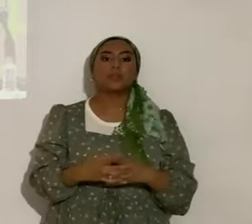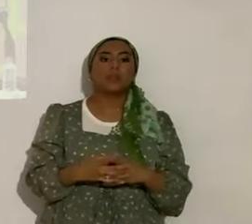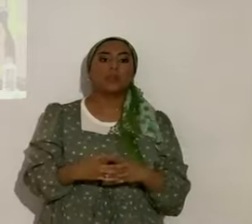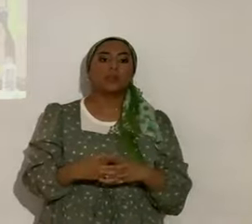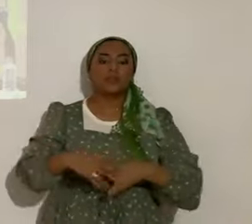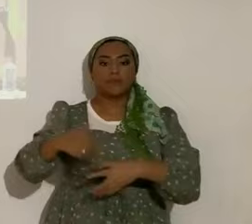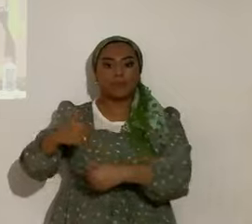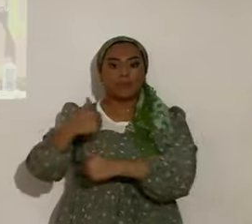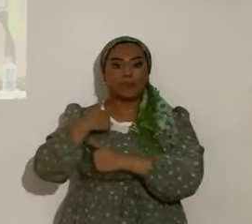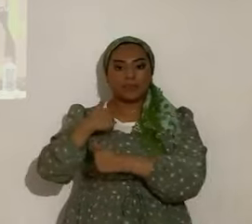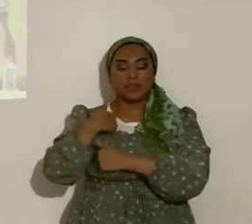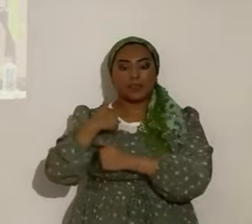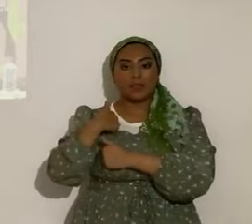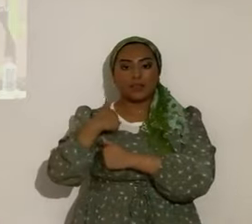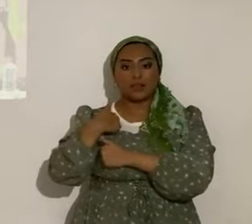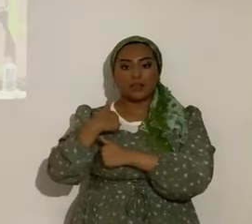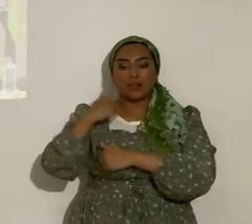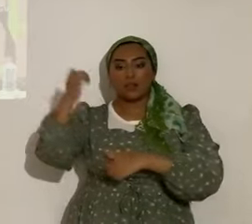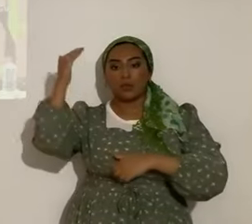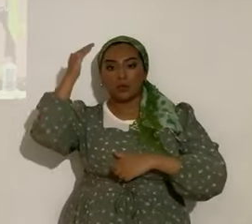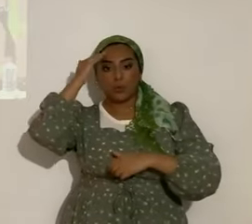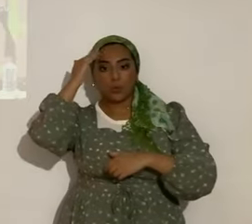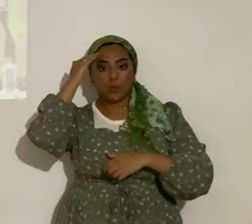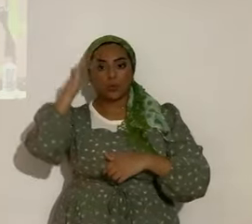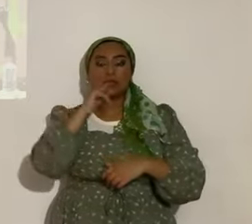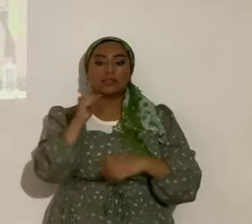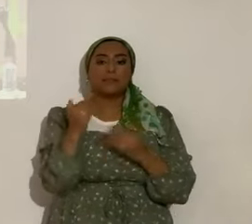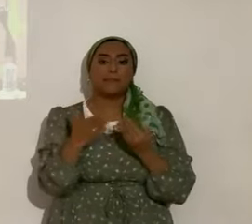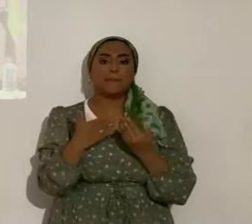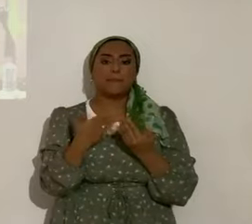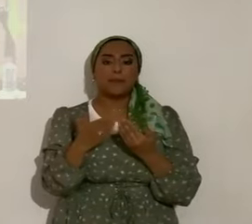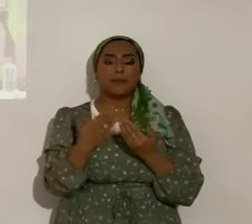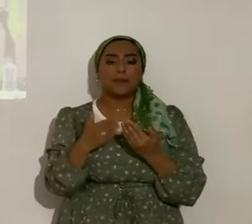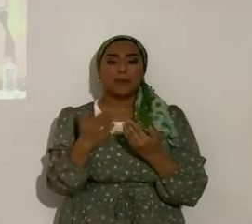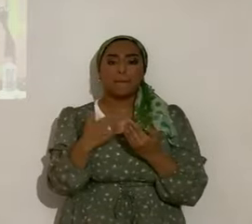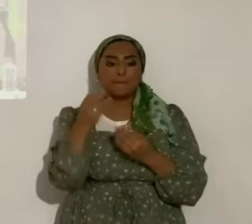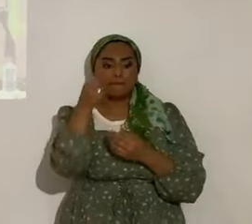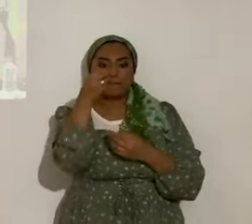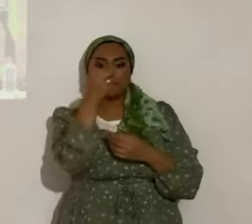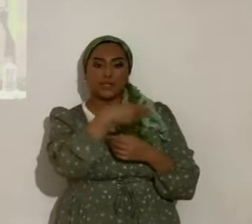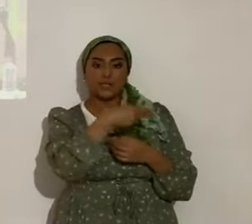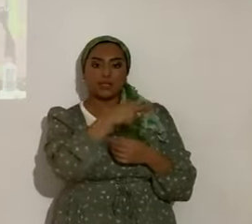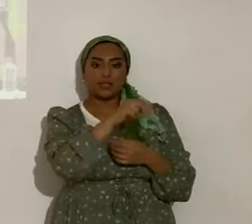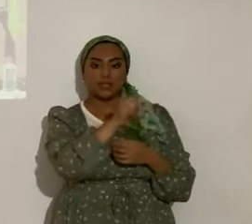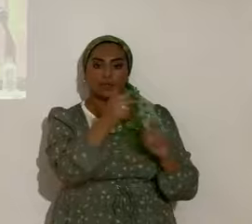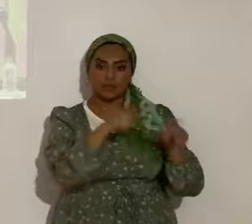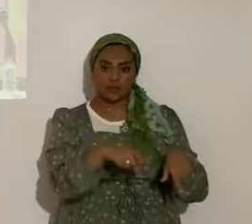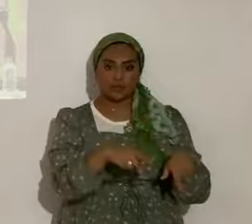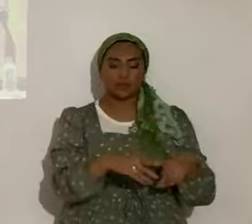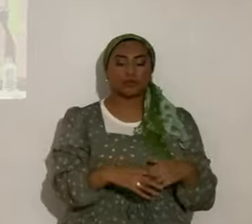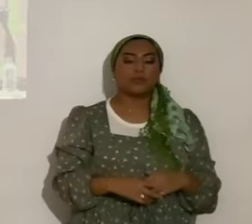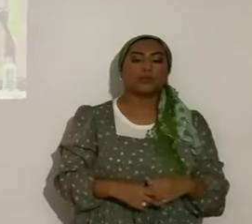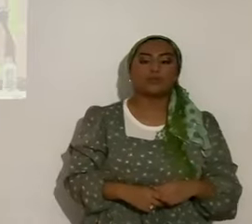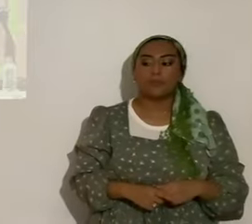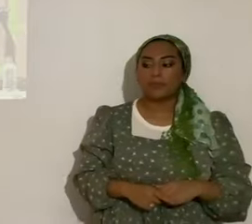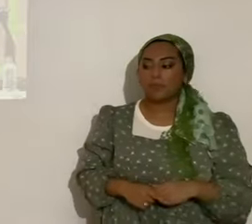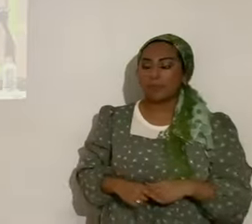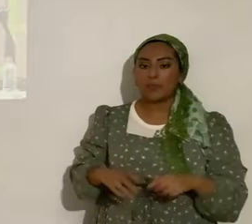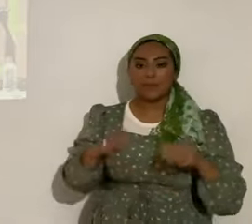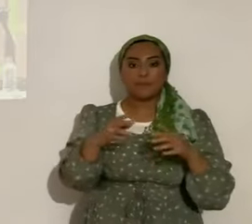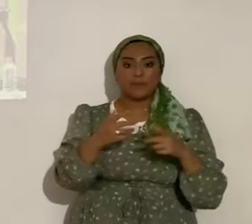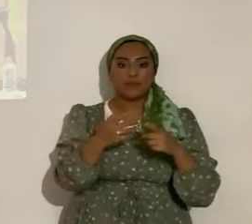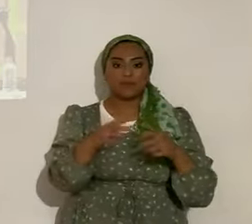los ejércitos saben que es fácil derrotar al enemigo. A campo abierto.